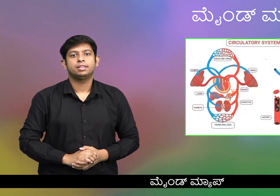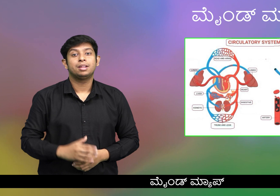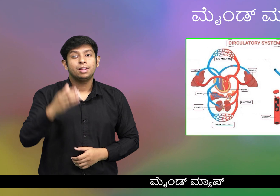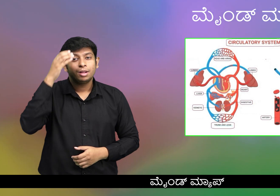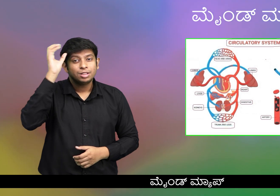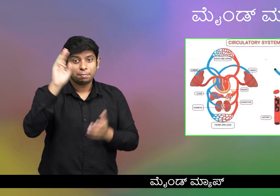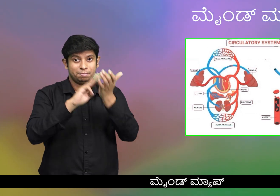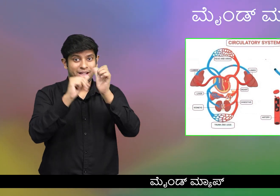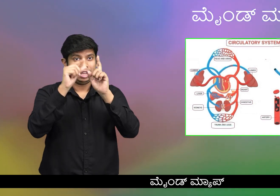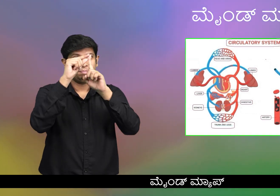ಮೈಂಡ್ ಮ್ಯಾಪ್.